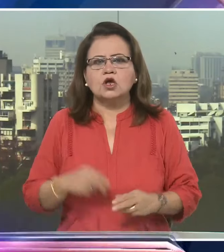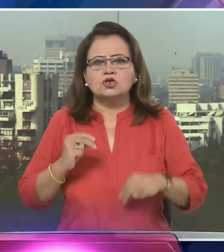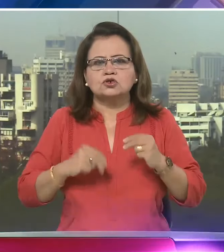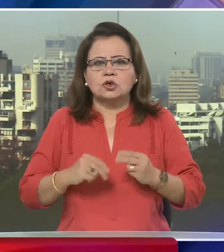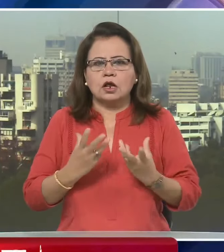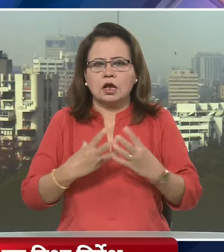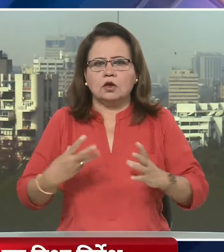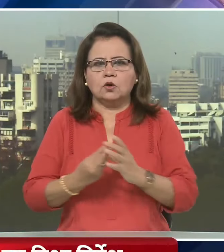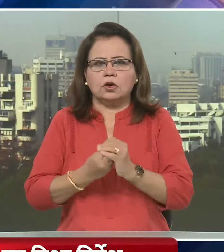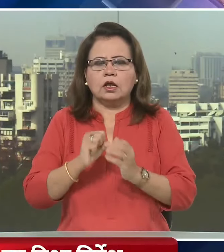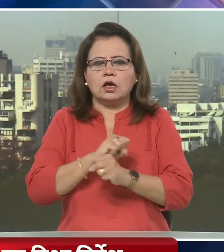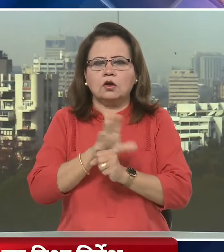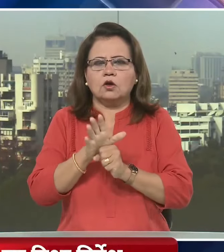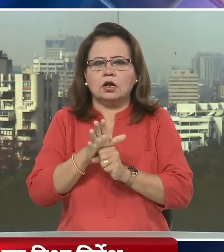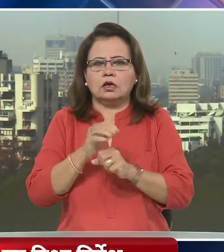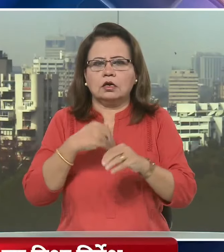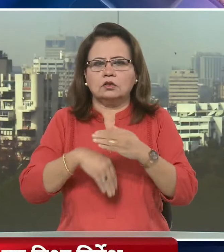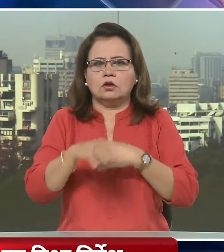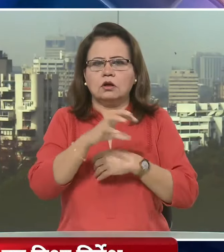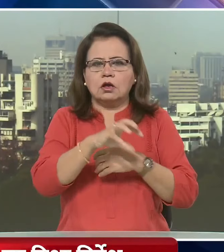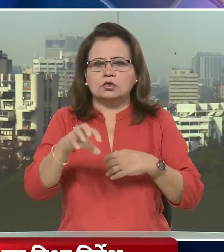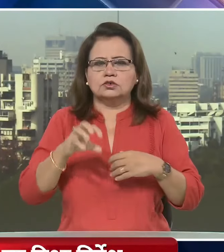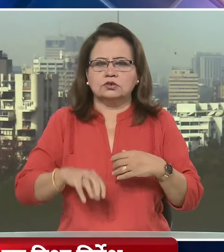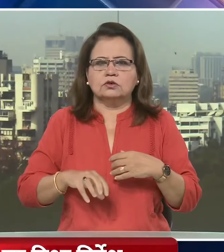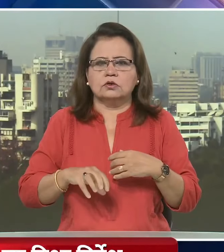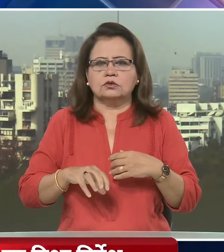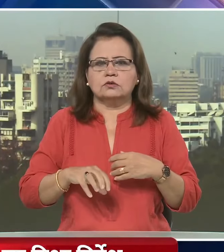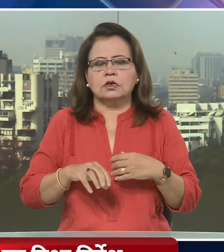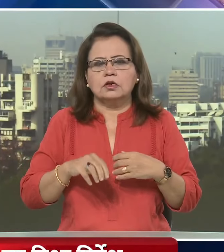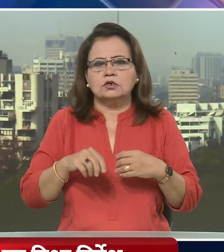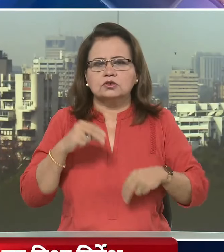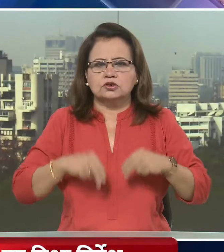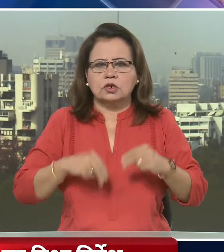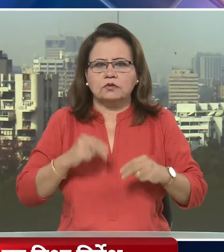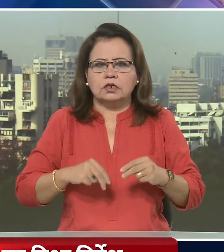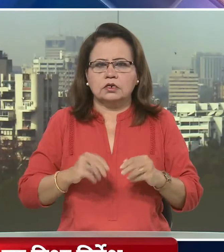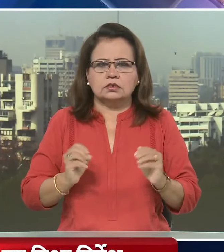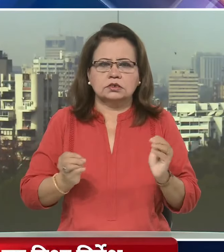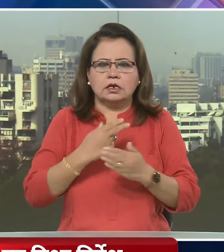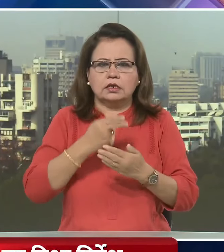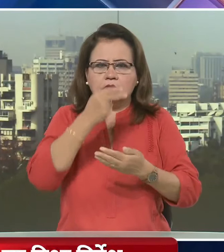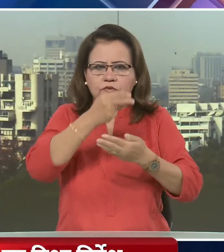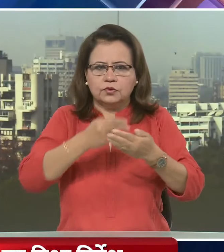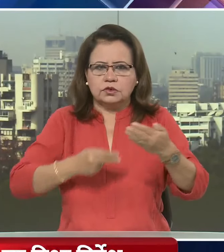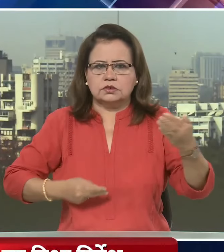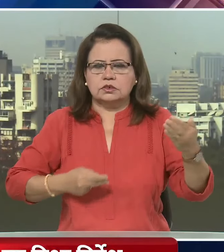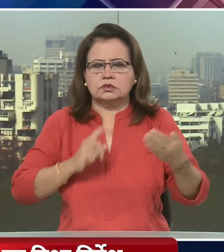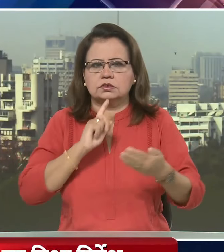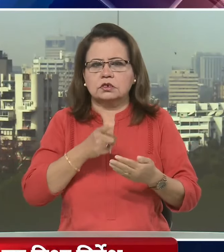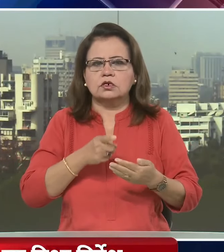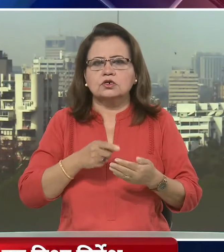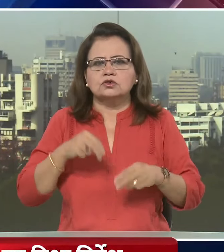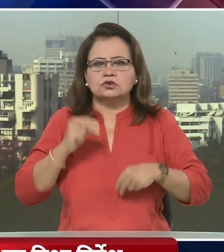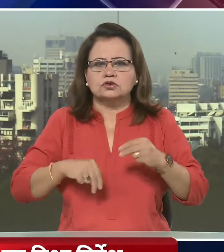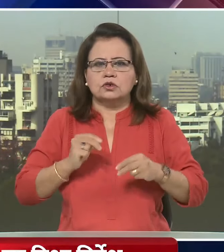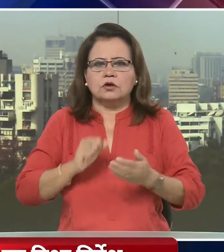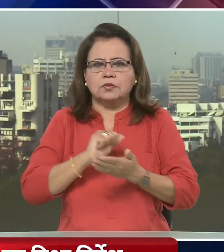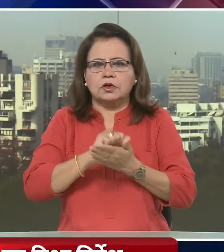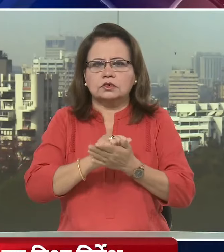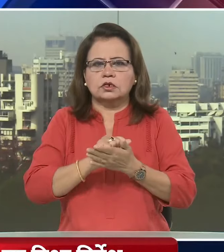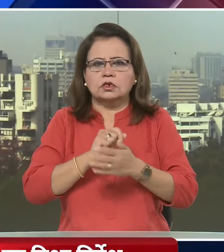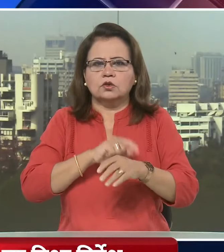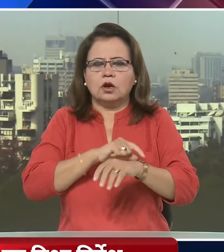चुनाव आयोग ने कोरोना महामारी के दौरान राज्यों और केंद्र शासित प्रदेशों में चुनावों के लिए जारी किए विस्तृत दिशा निर्देश। चुनाव प्रचार